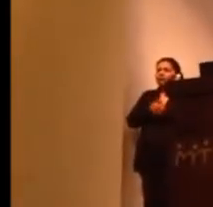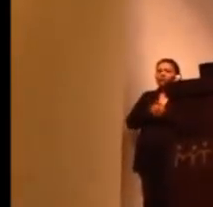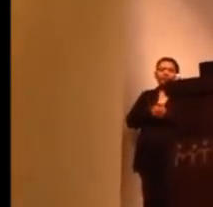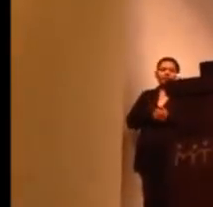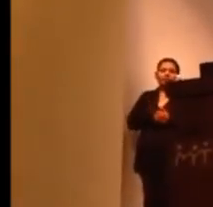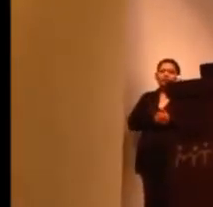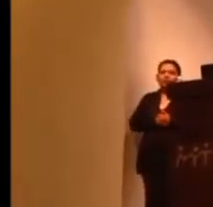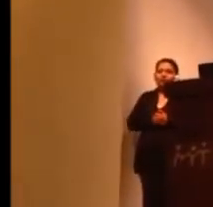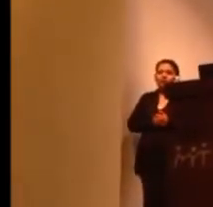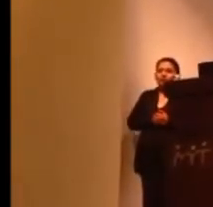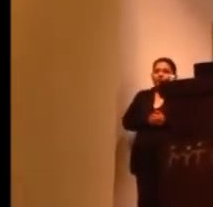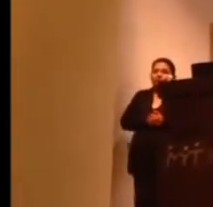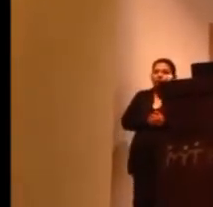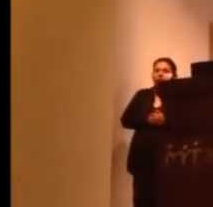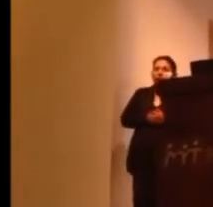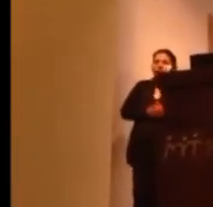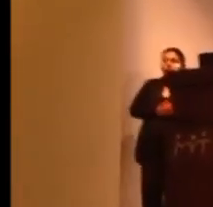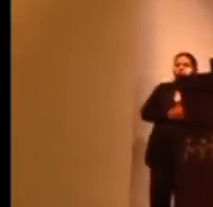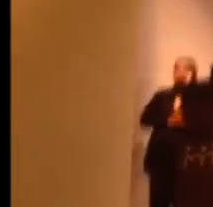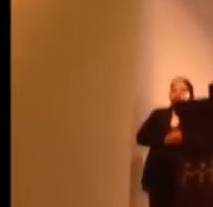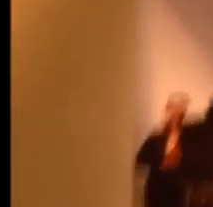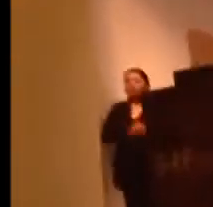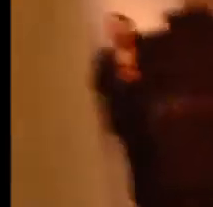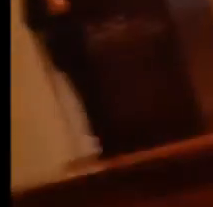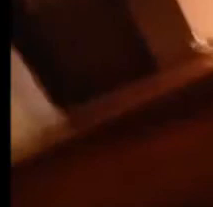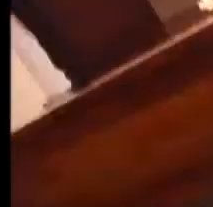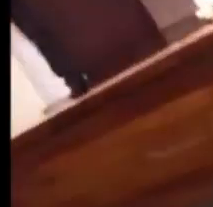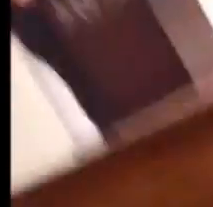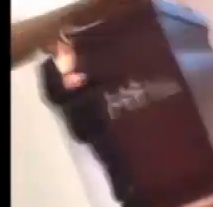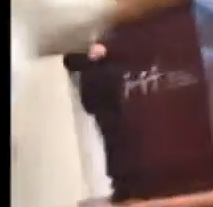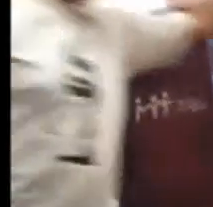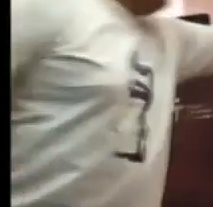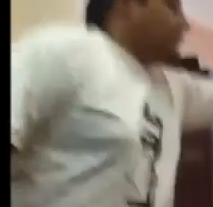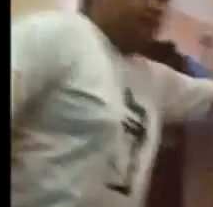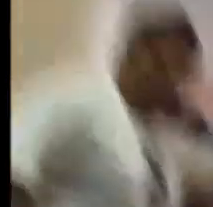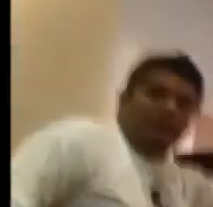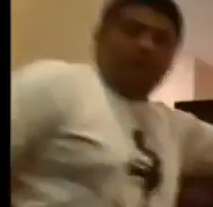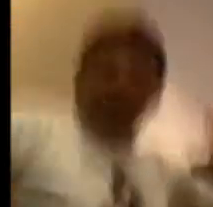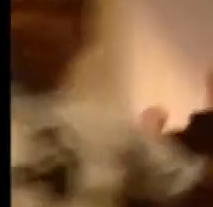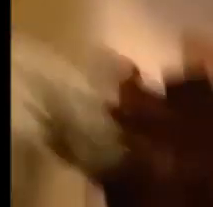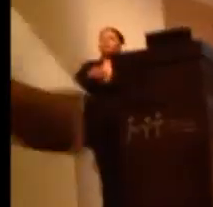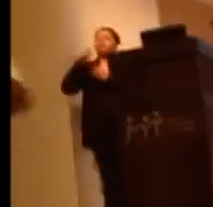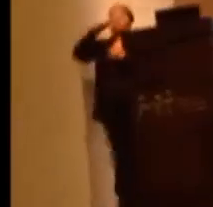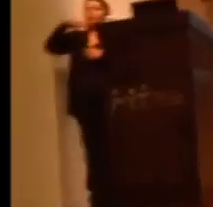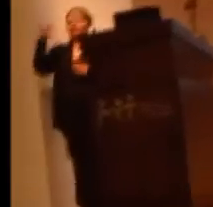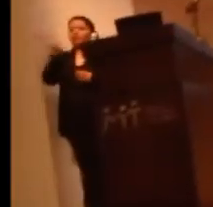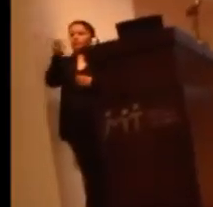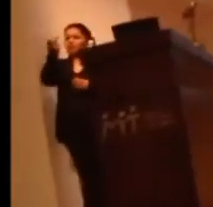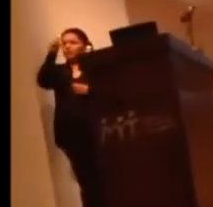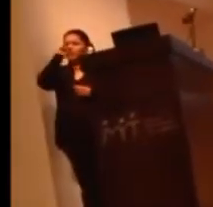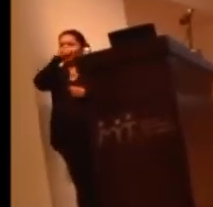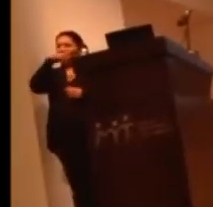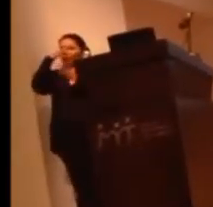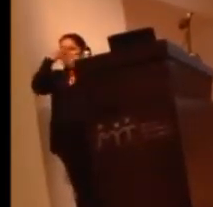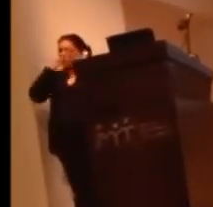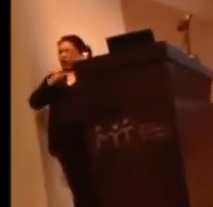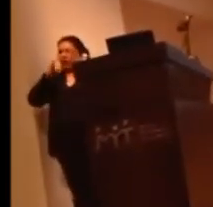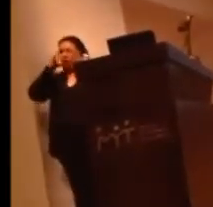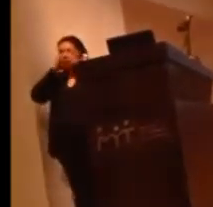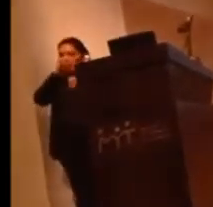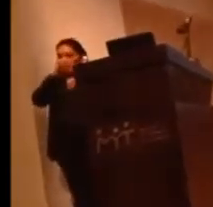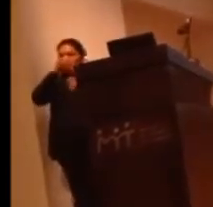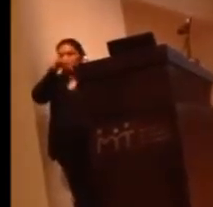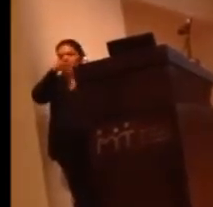corazón. Sí, buenas días. Con respecto a esto de la corteza prefrontal disminuida o no